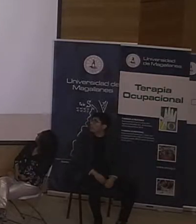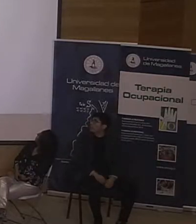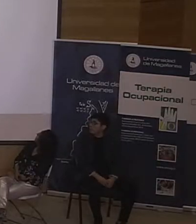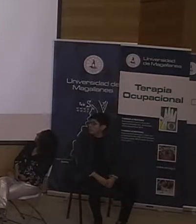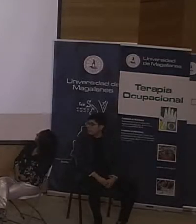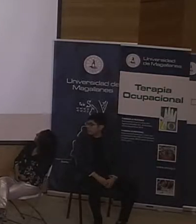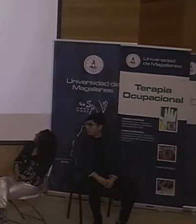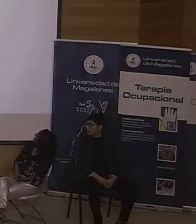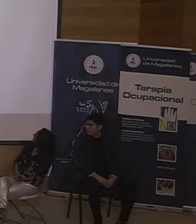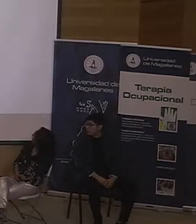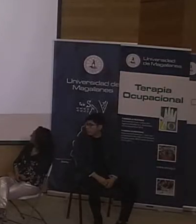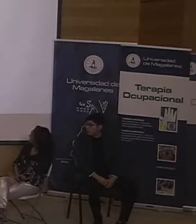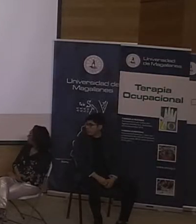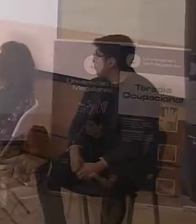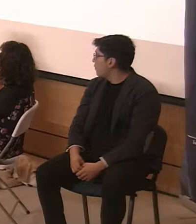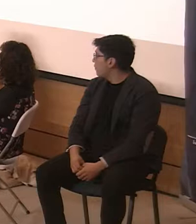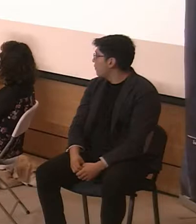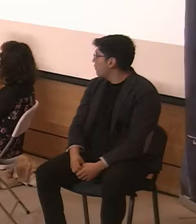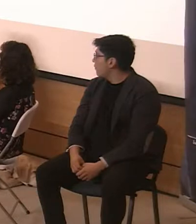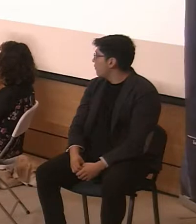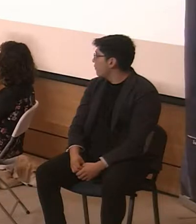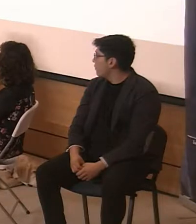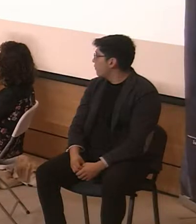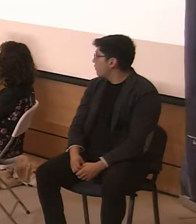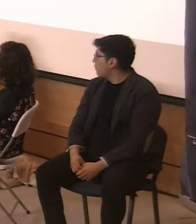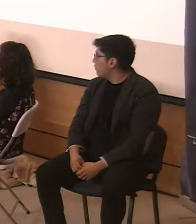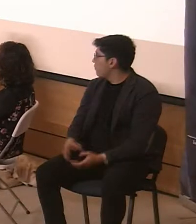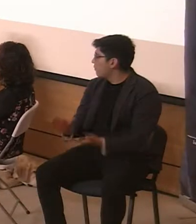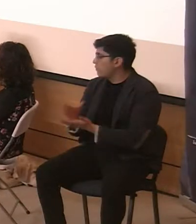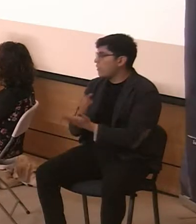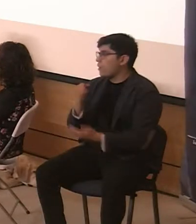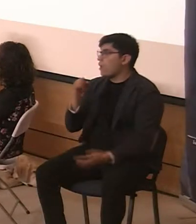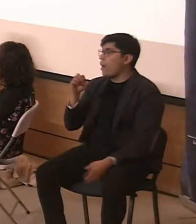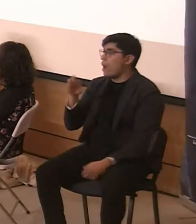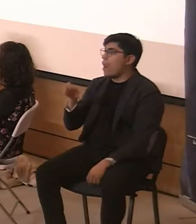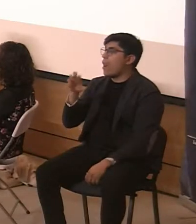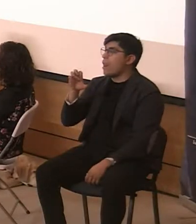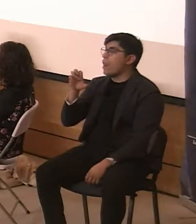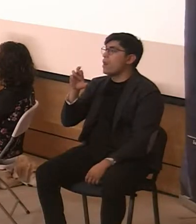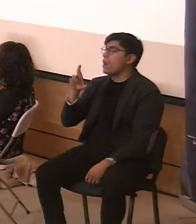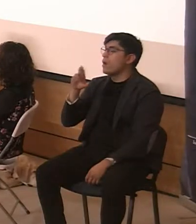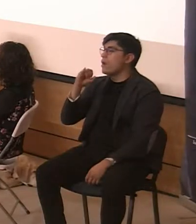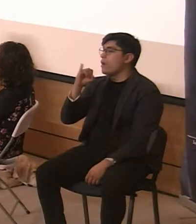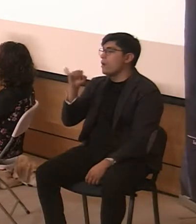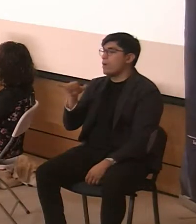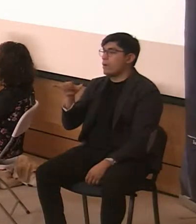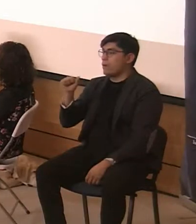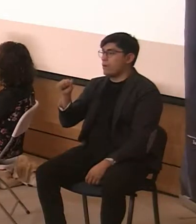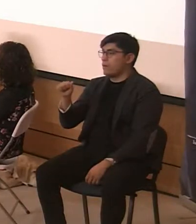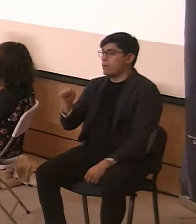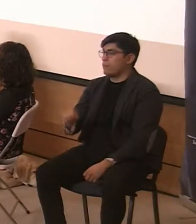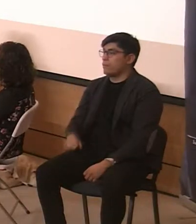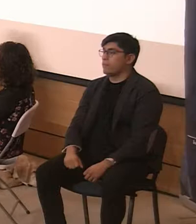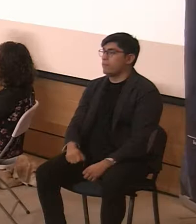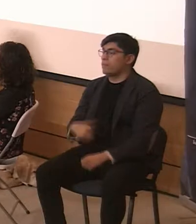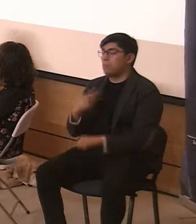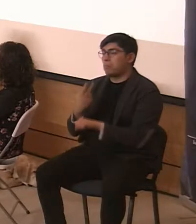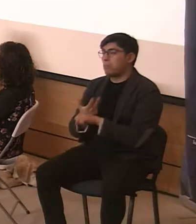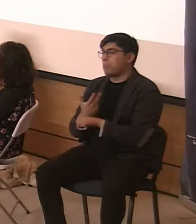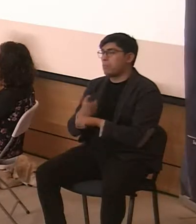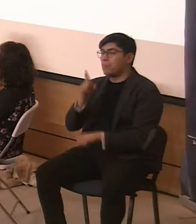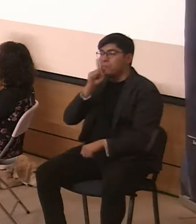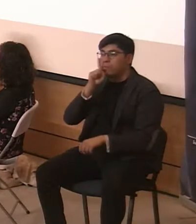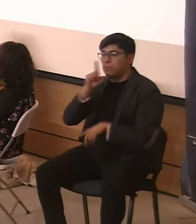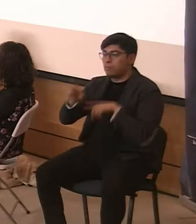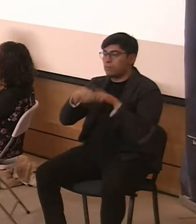injusto con que estamos persas y aún se nos mantiene atados al nudo gordiano eso lo vamos a